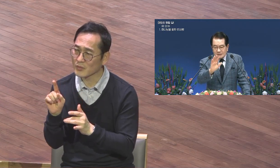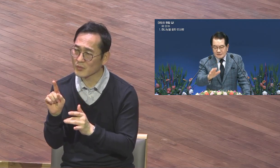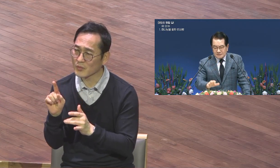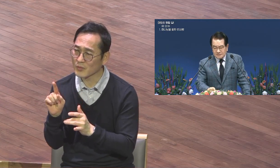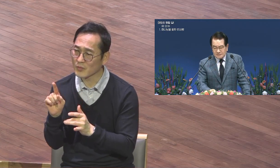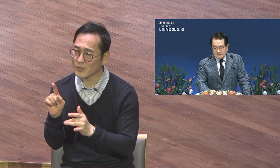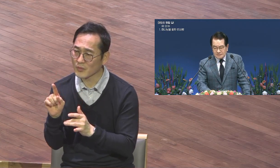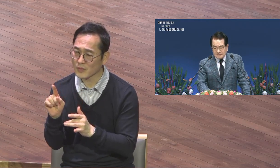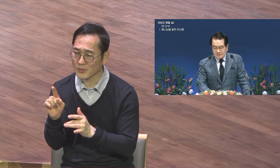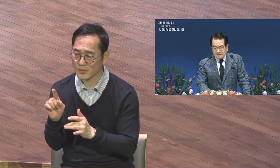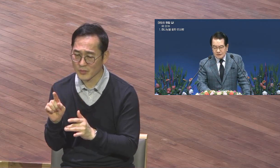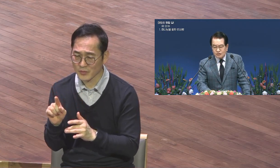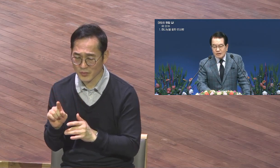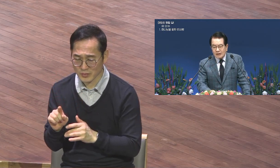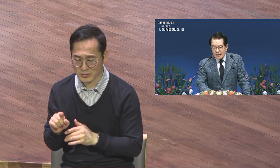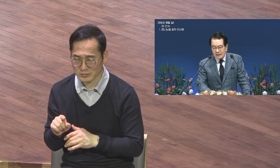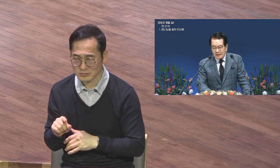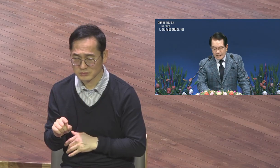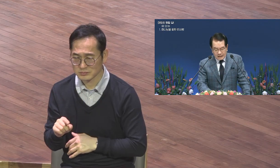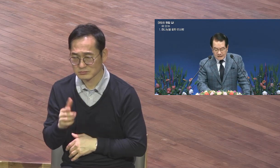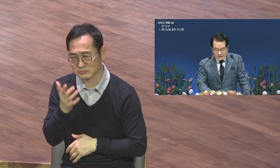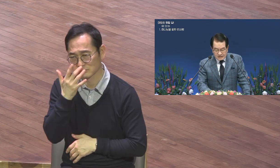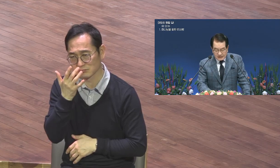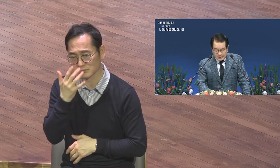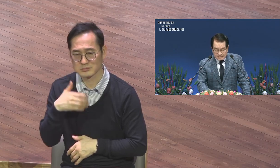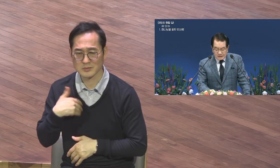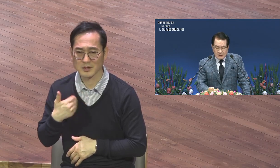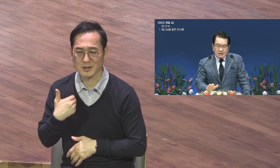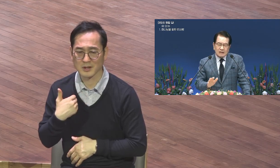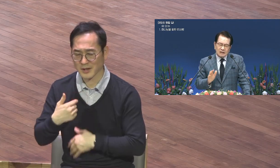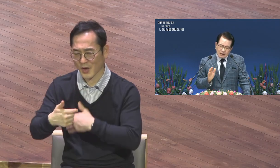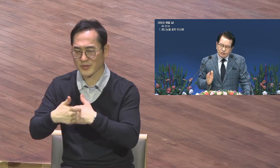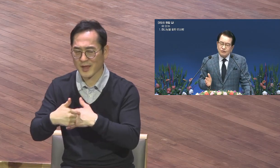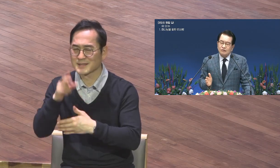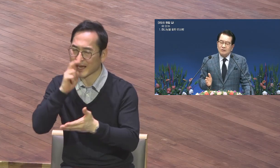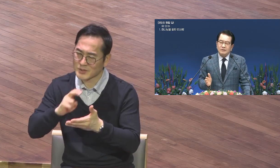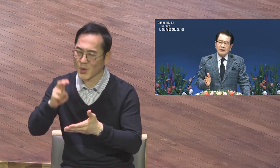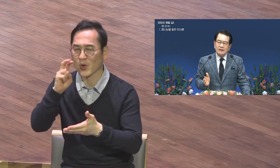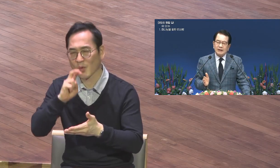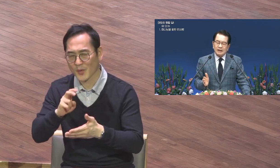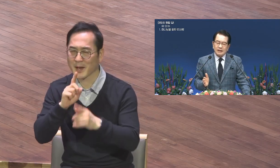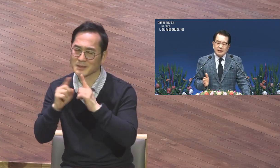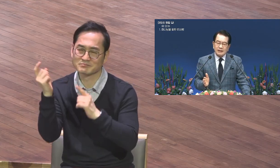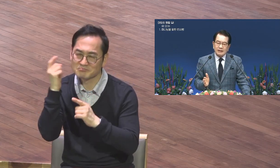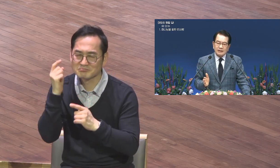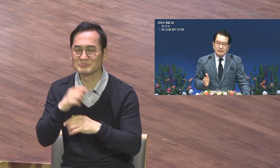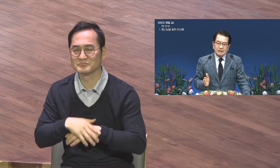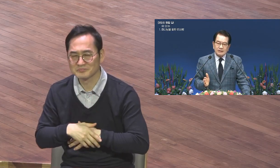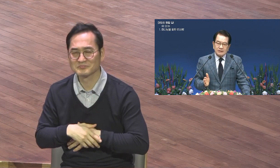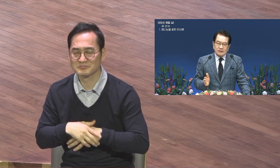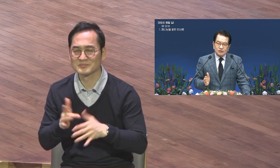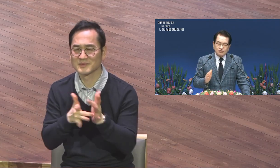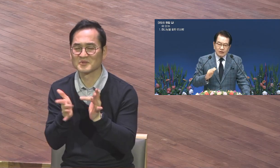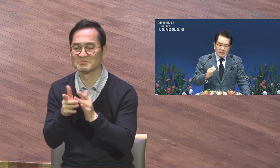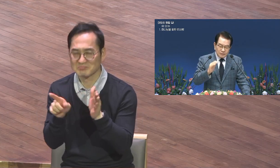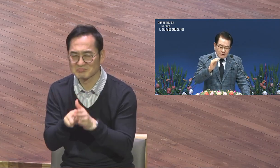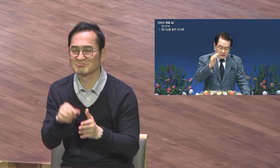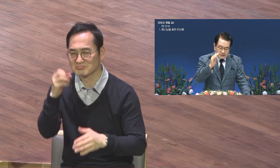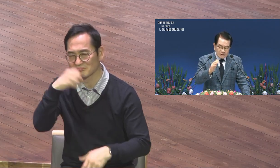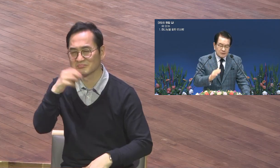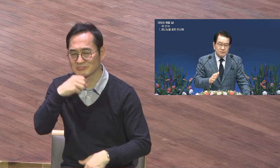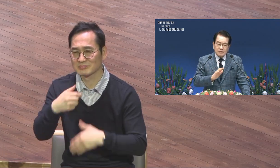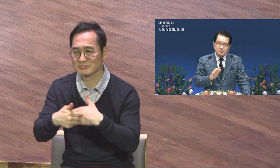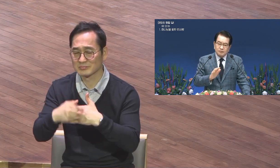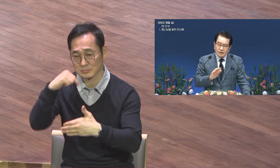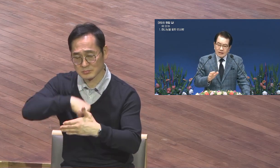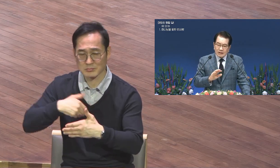체질적으로 안 돼 있어요. 흉내는 내는데 체질 안 돼 있어요. 그렇게 못 쓴 겁니다, 이게. 중간에